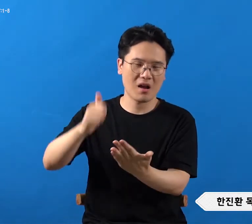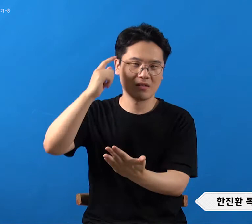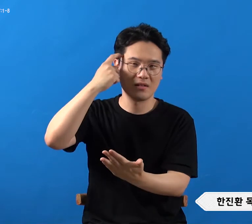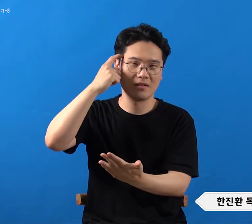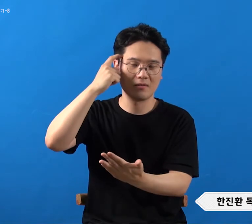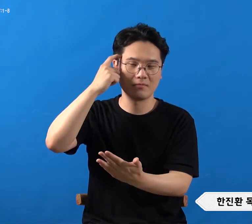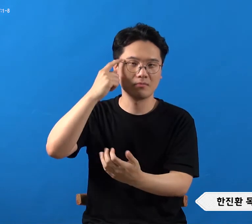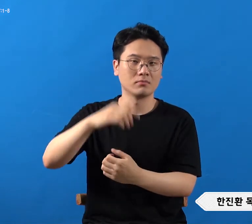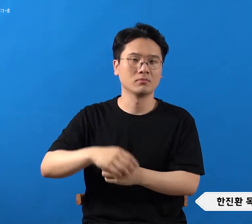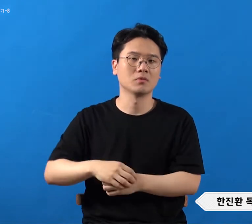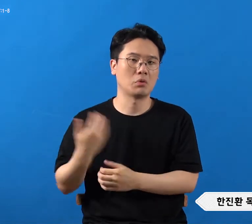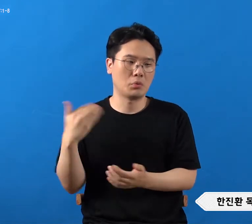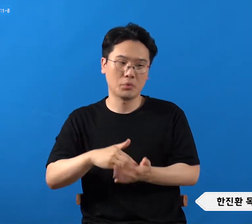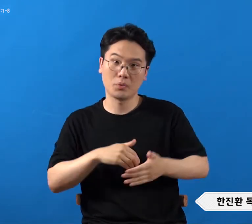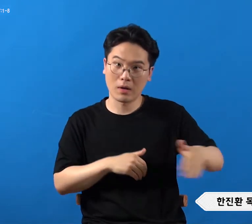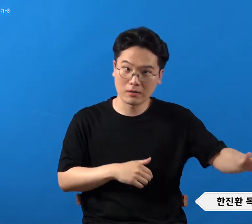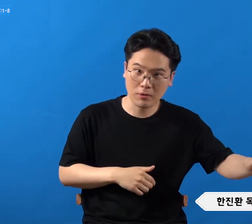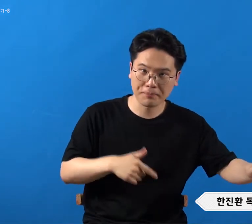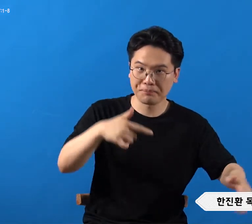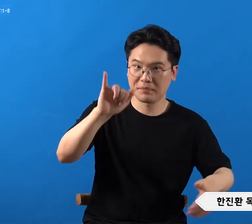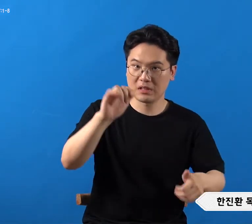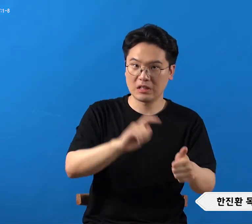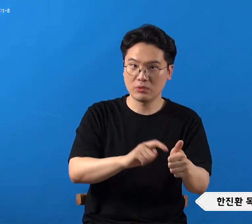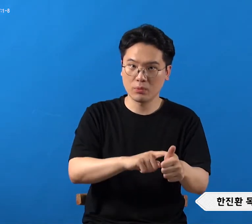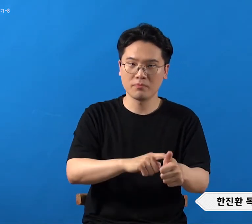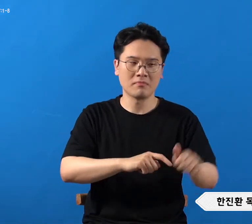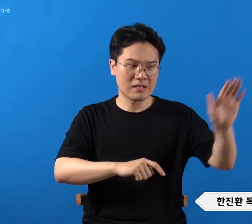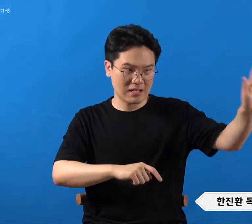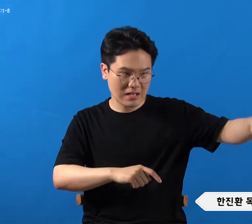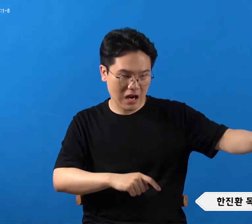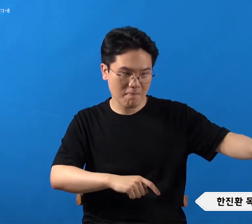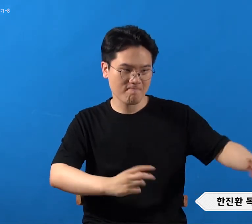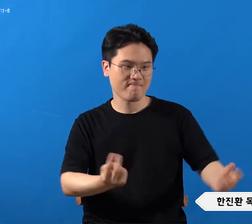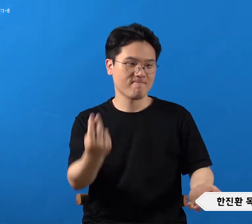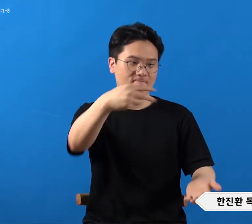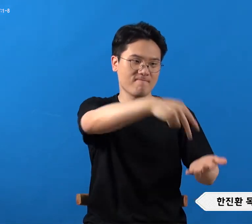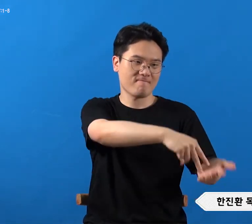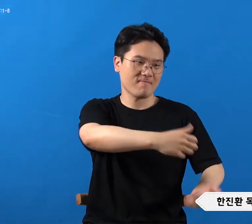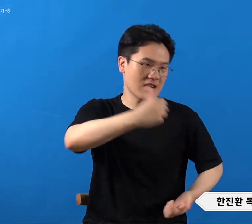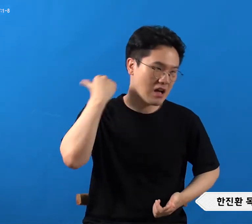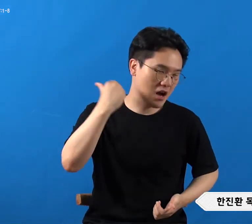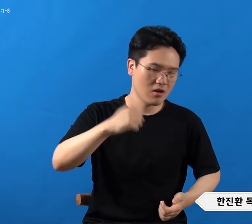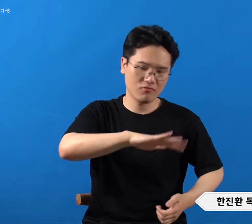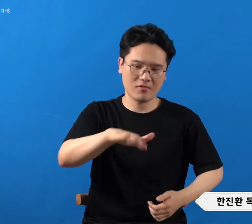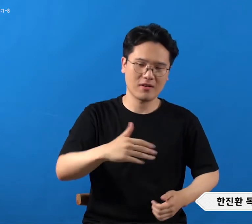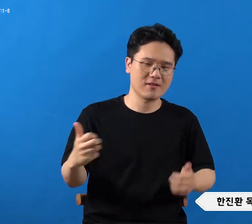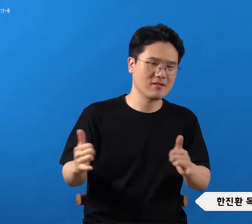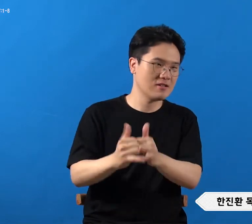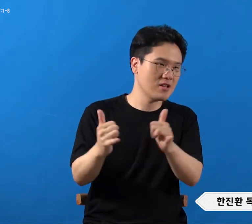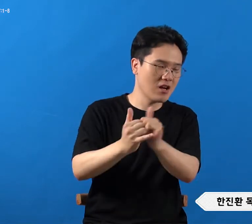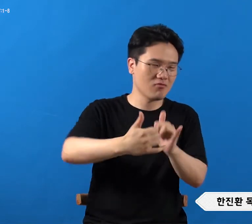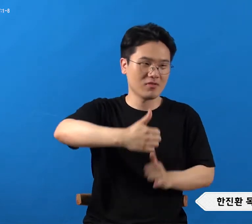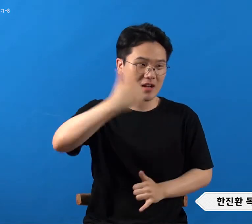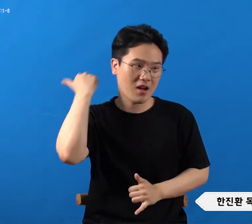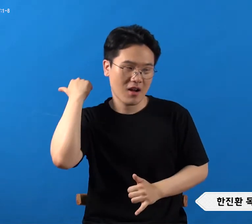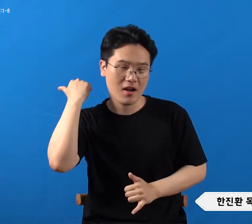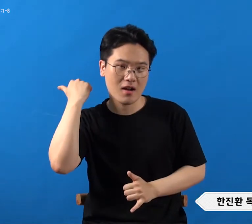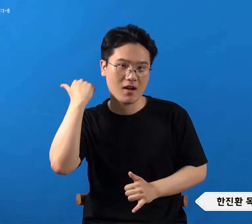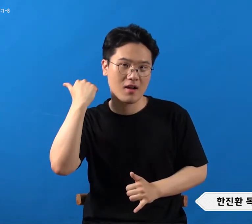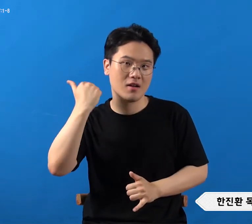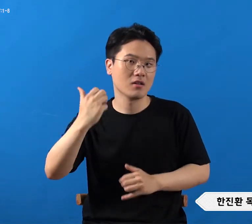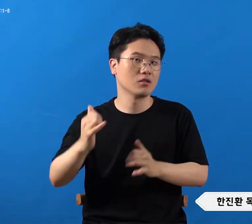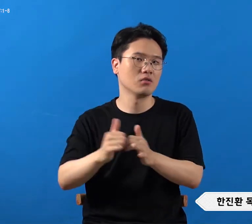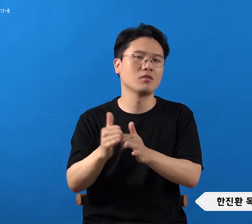진영으로 돌아가서 그 이스라엘 군사들을 자 일어나라, 싸우자. 그렇게 이제